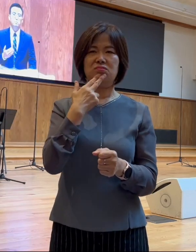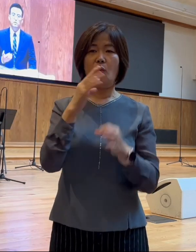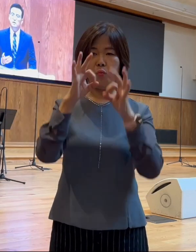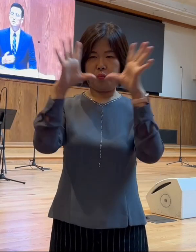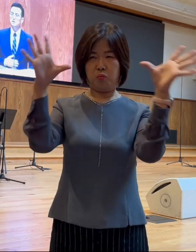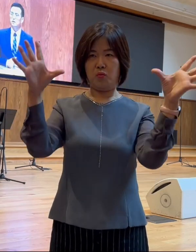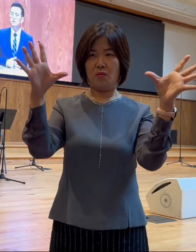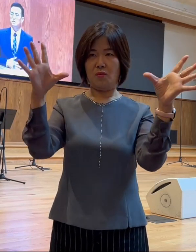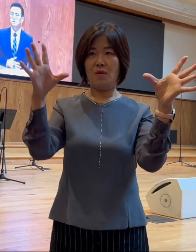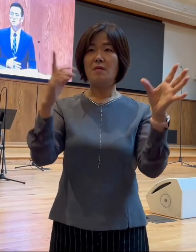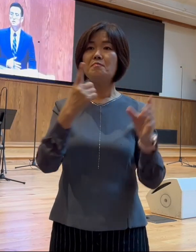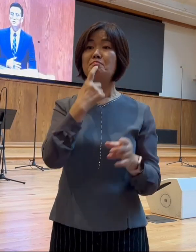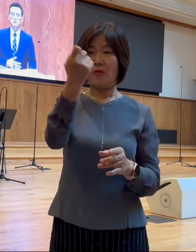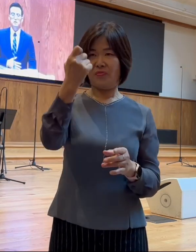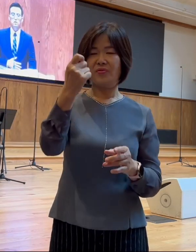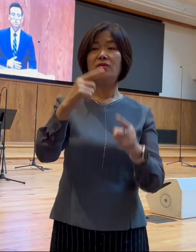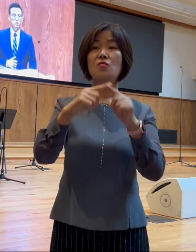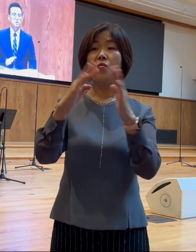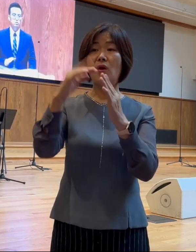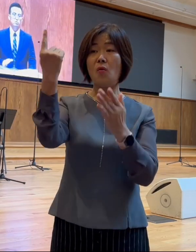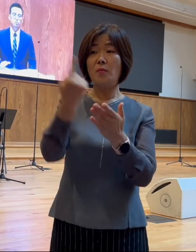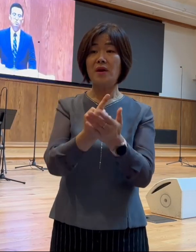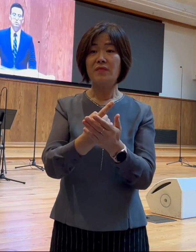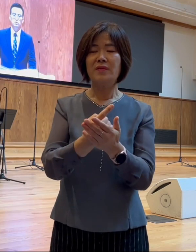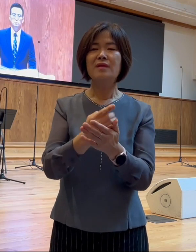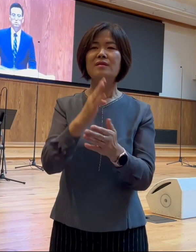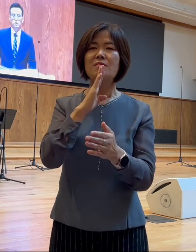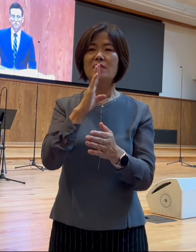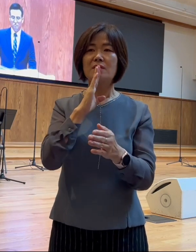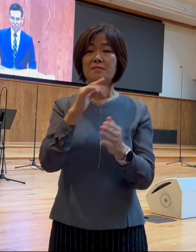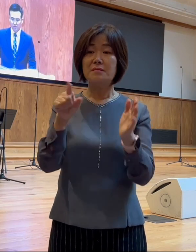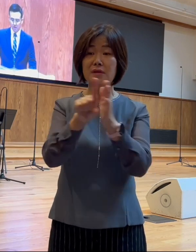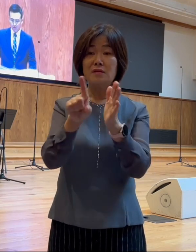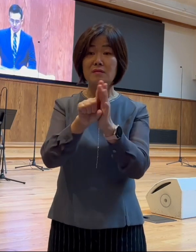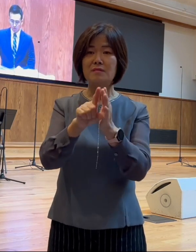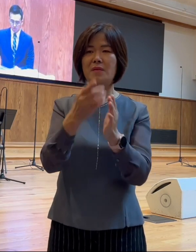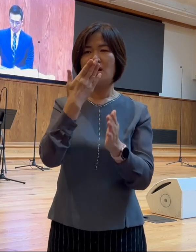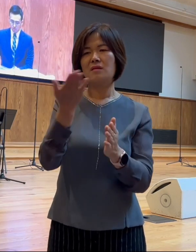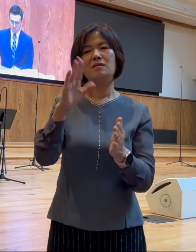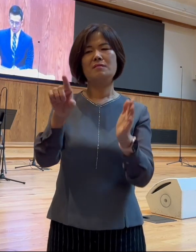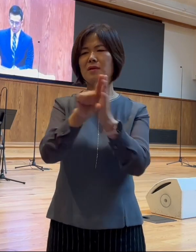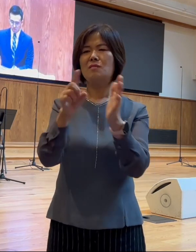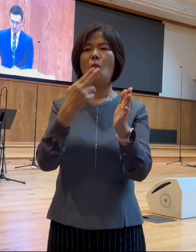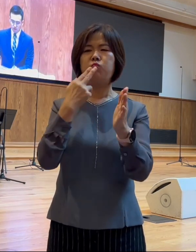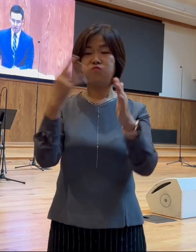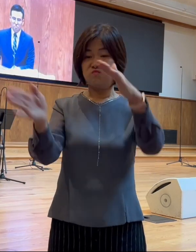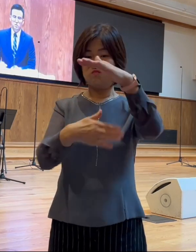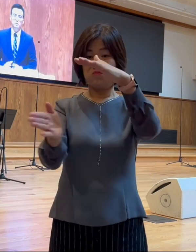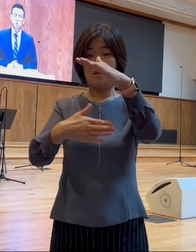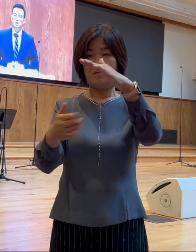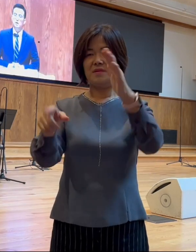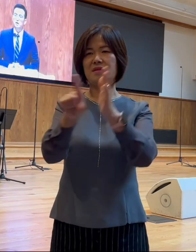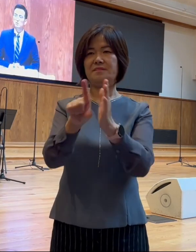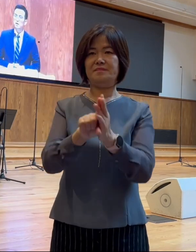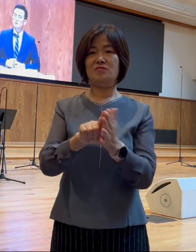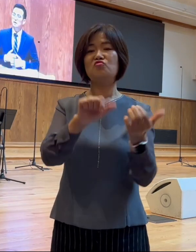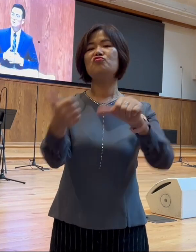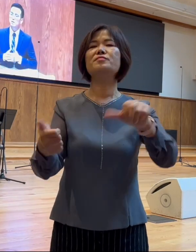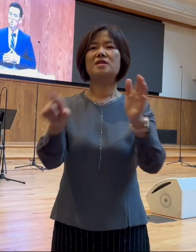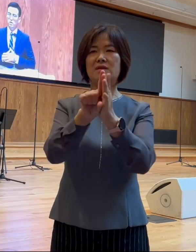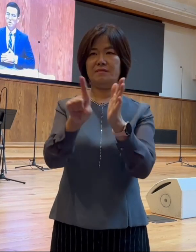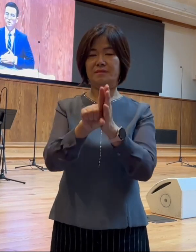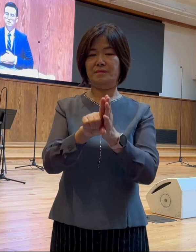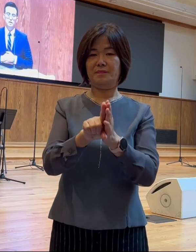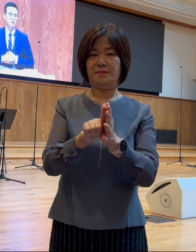그럴 뻔했으나 어떠한 이유로 그러지 못한 그런 믿음입니다. 믿음의 정의가 우리 한